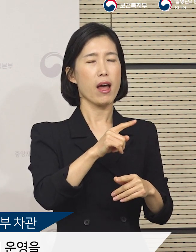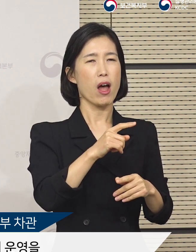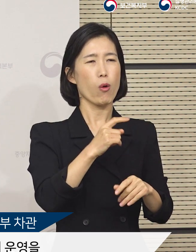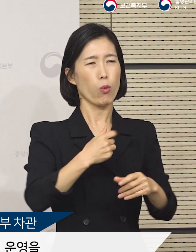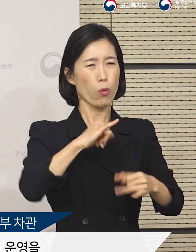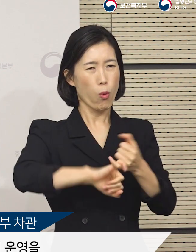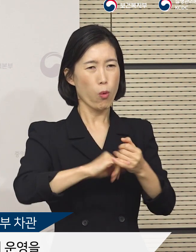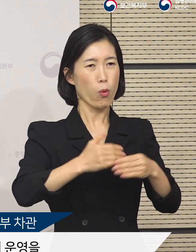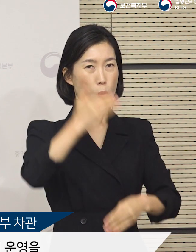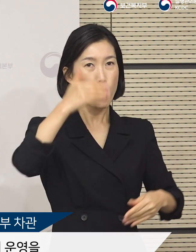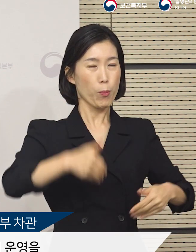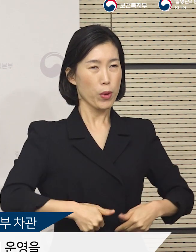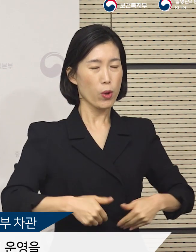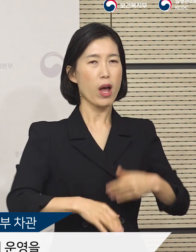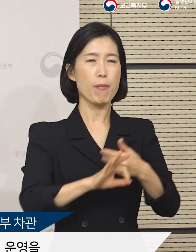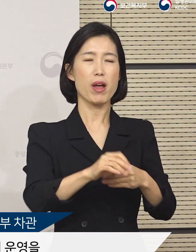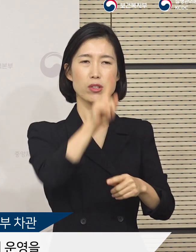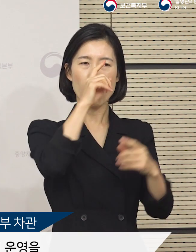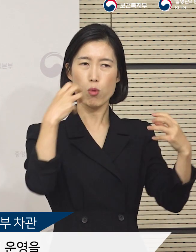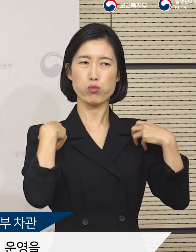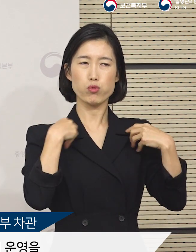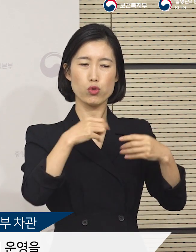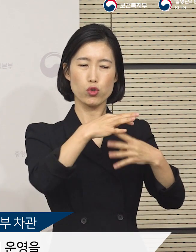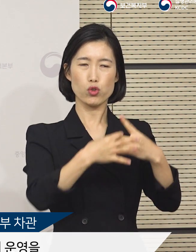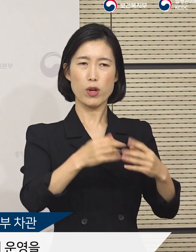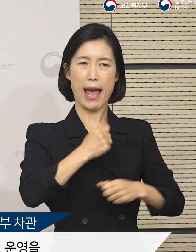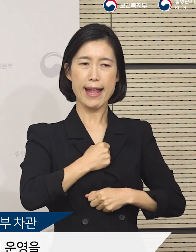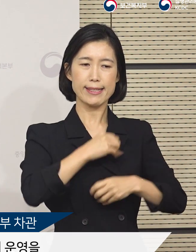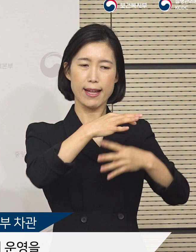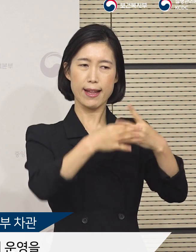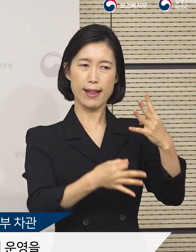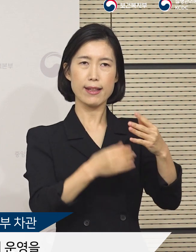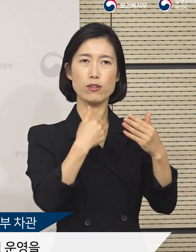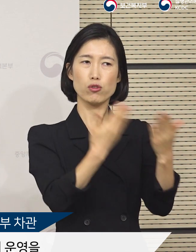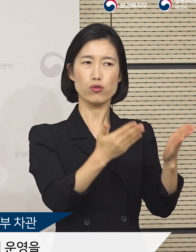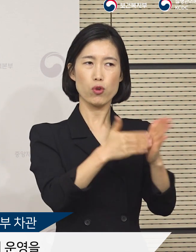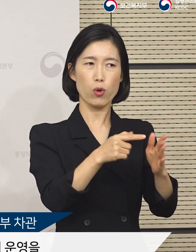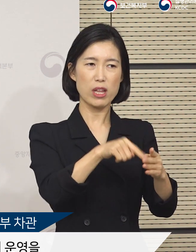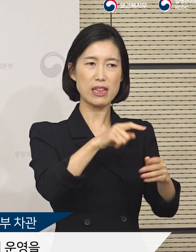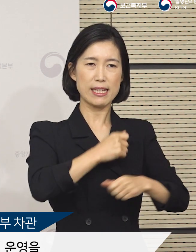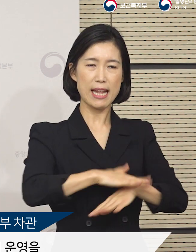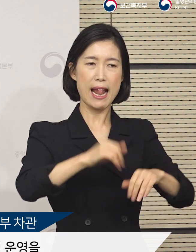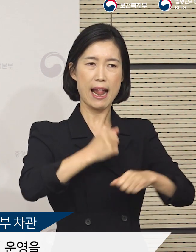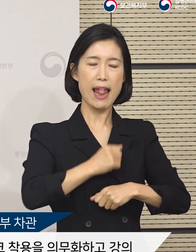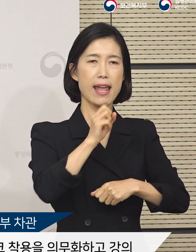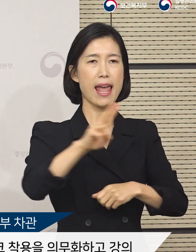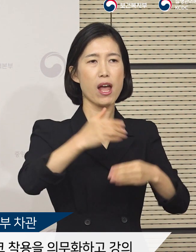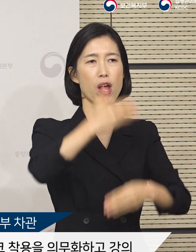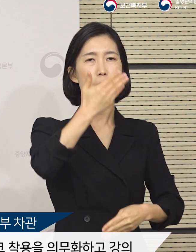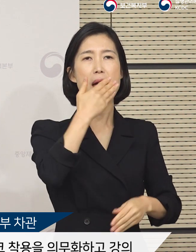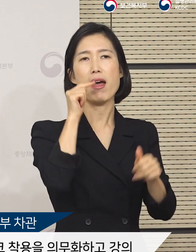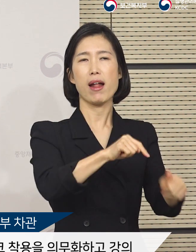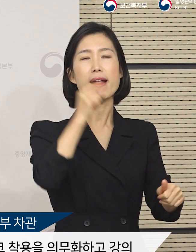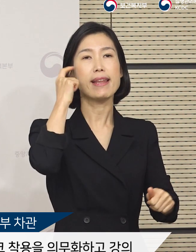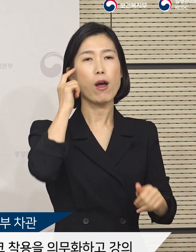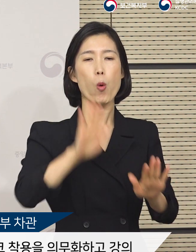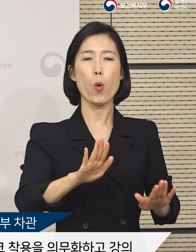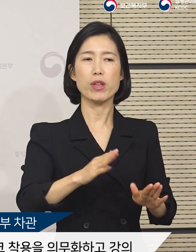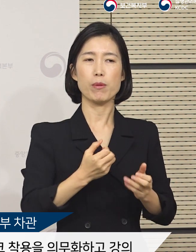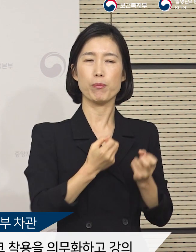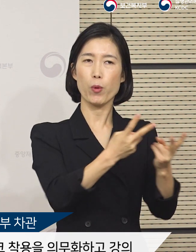준수하여 운영을 허용하는 행정명령을 오늘 발령하였습니다. 구체적인 방역